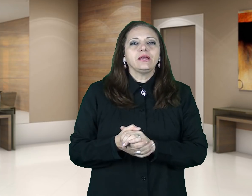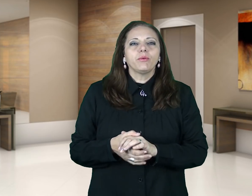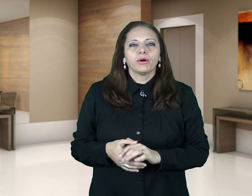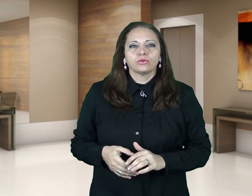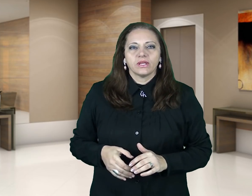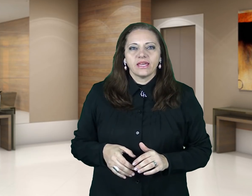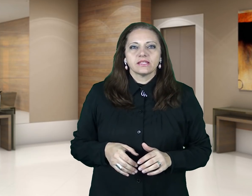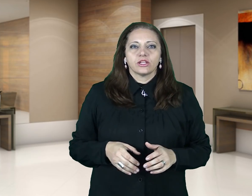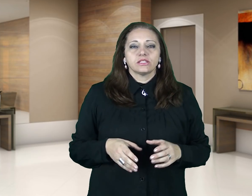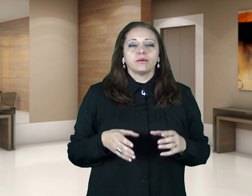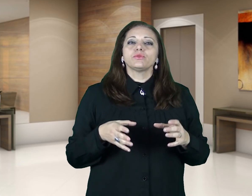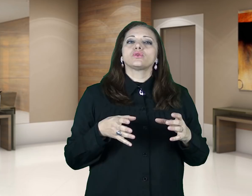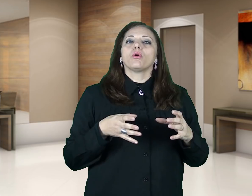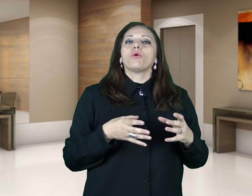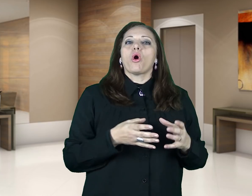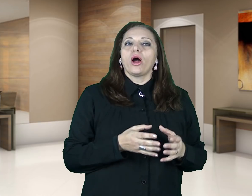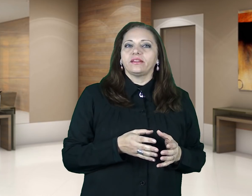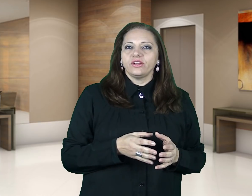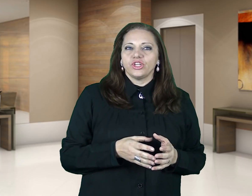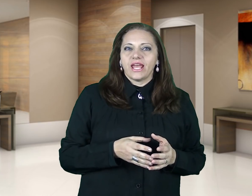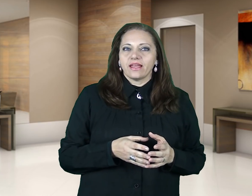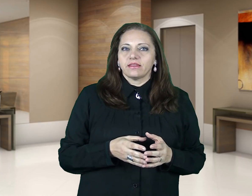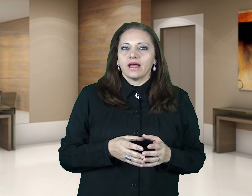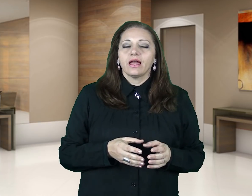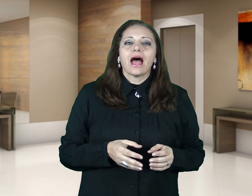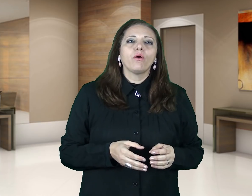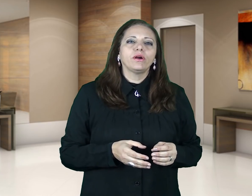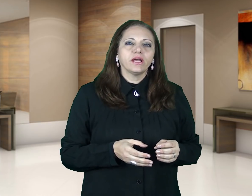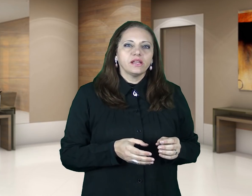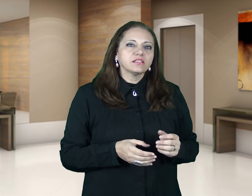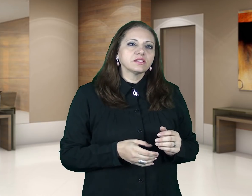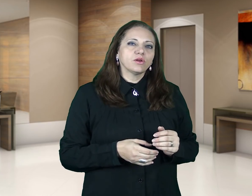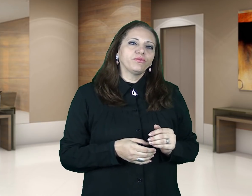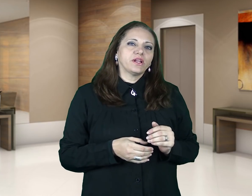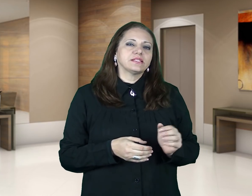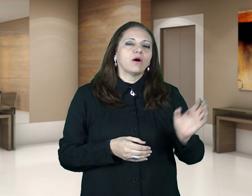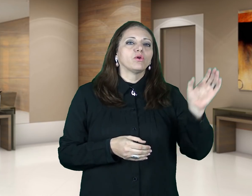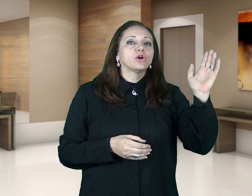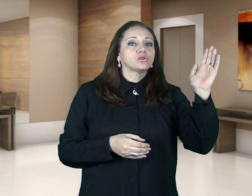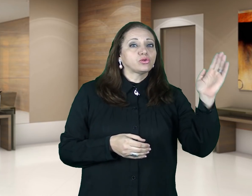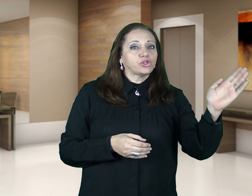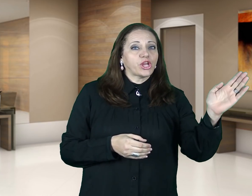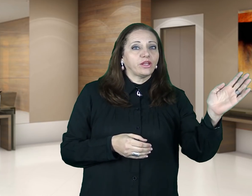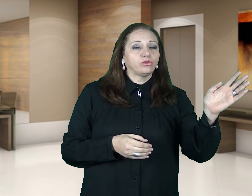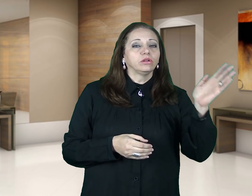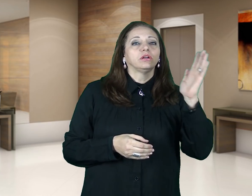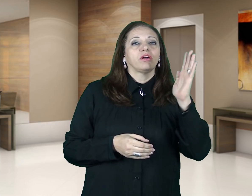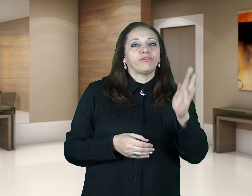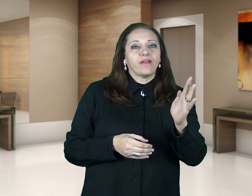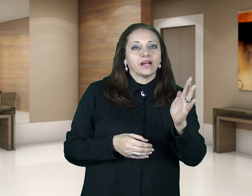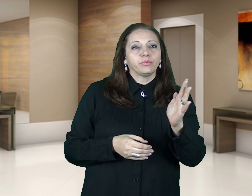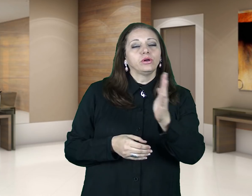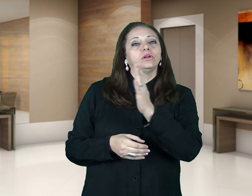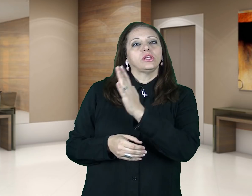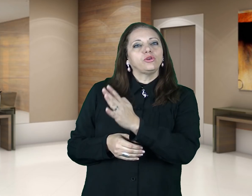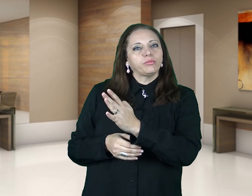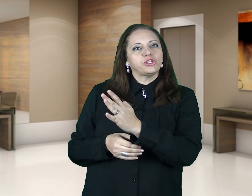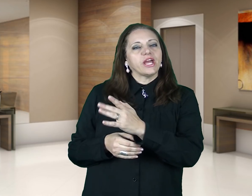língua portuguesa, nós temos como ordem direta a organização frasal, sujeito, verbo e